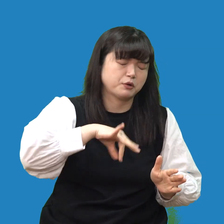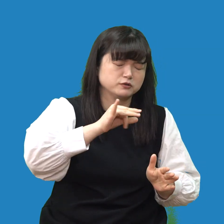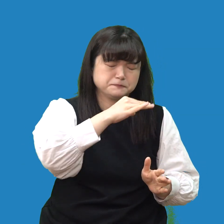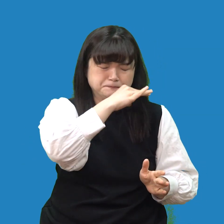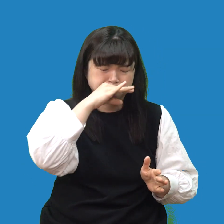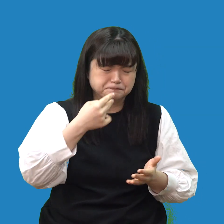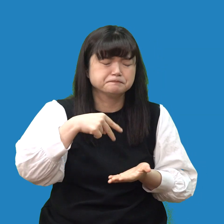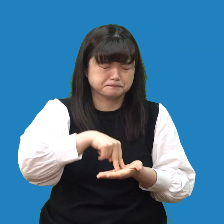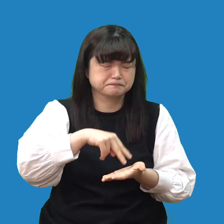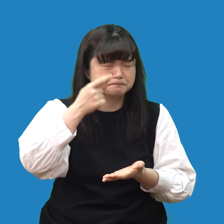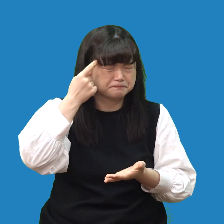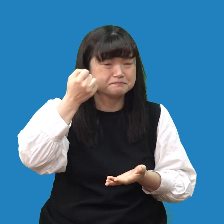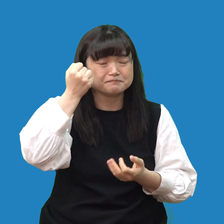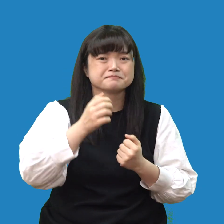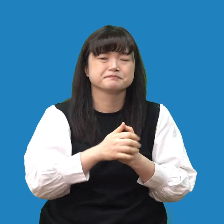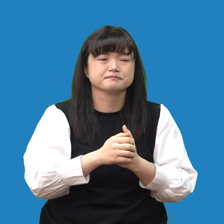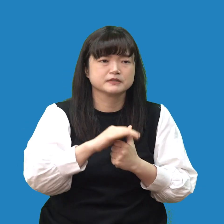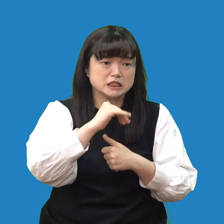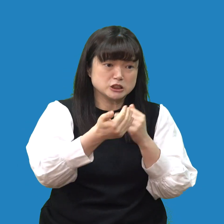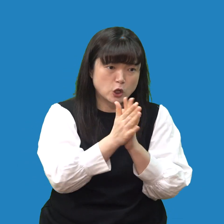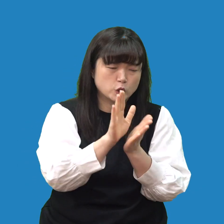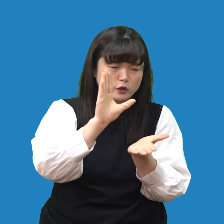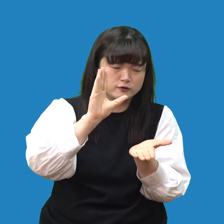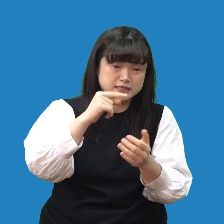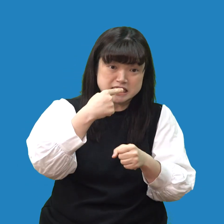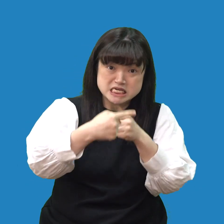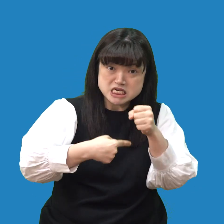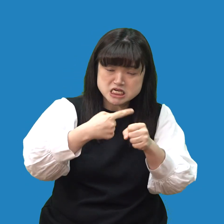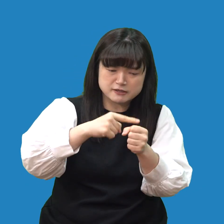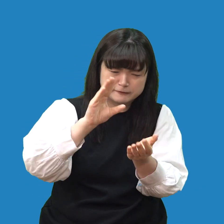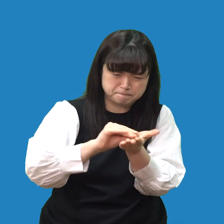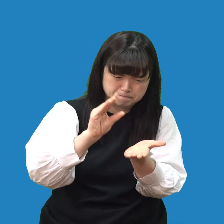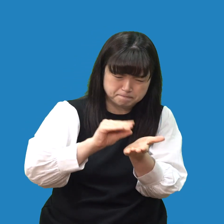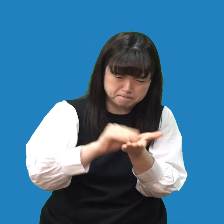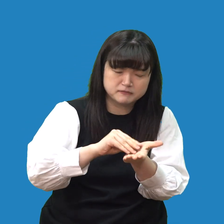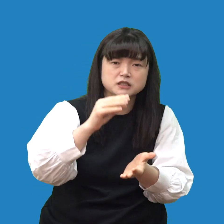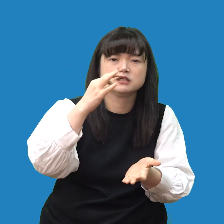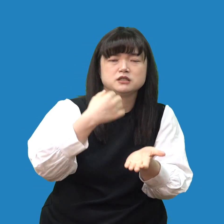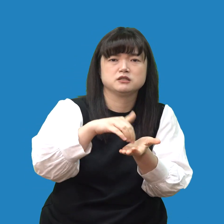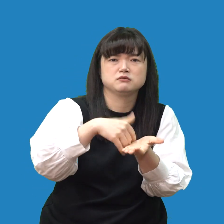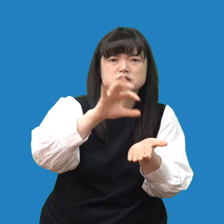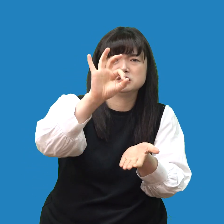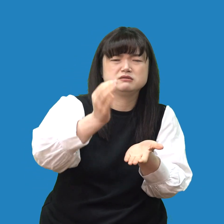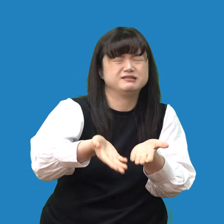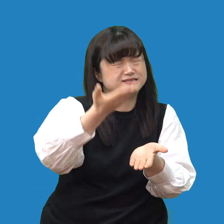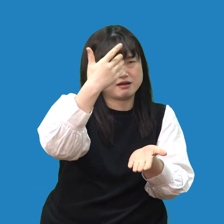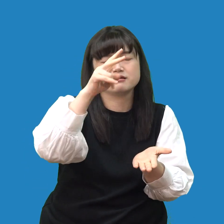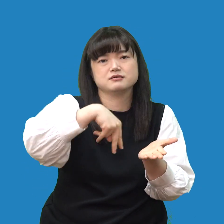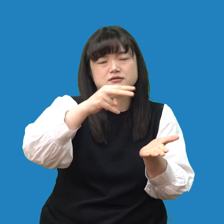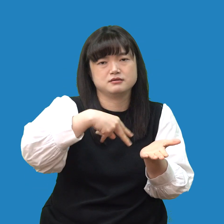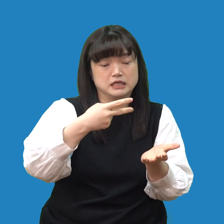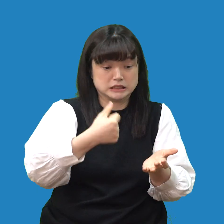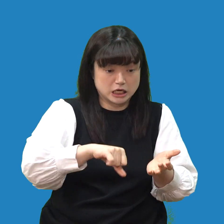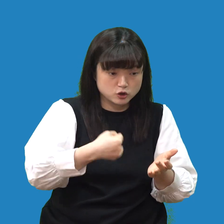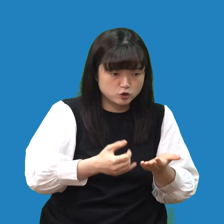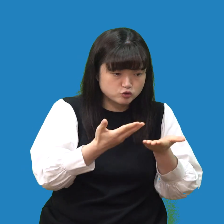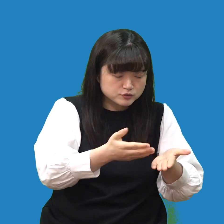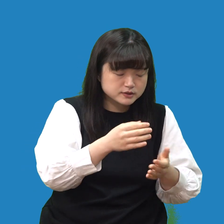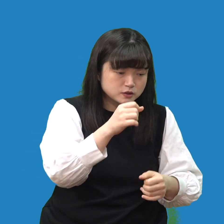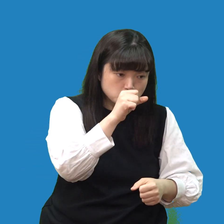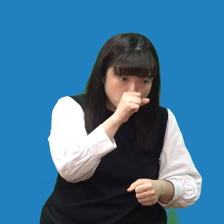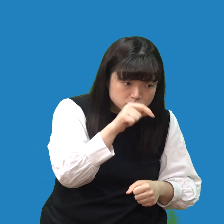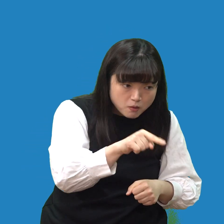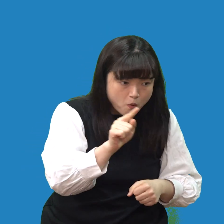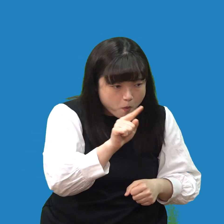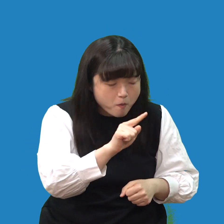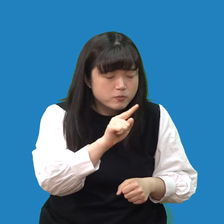하겠다 결심하고 성경을 1년에 10동 넘게 했답니다. 이 자녀에게 주신 은사와 강점을